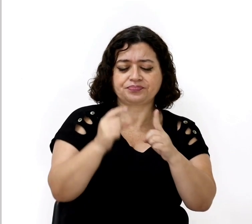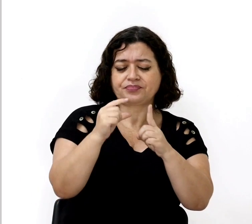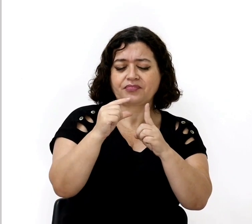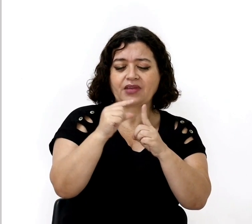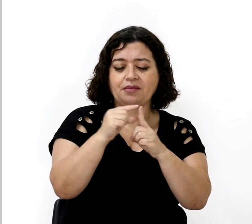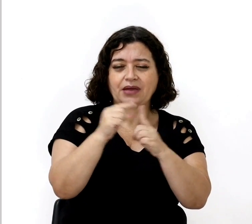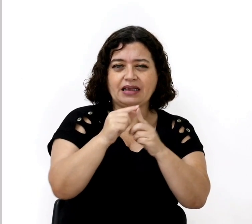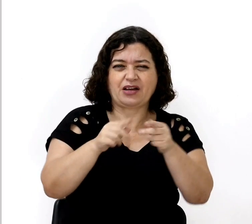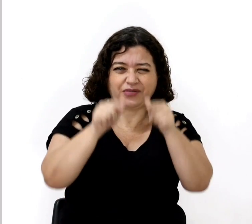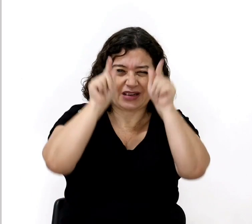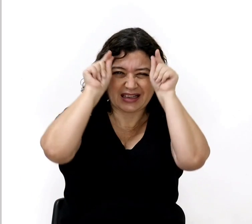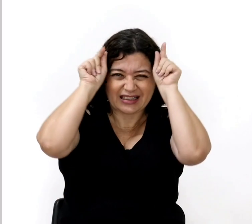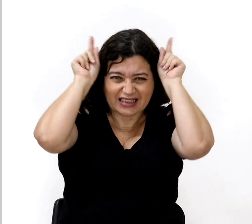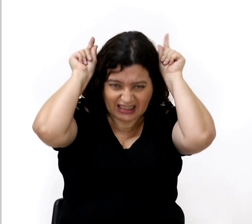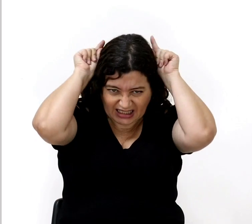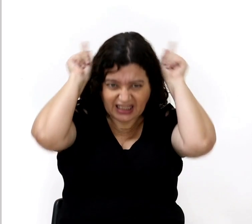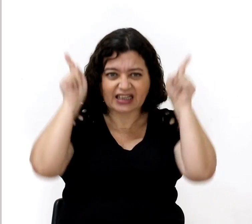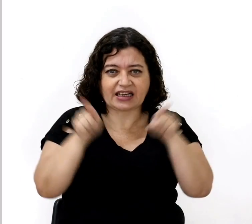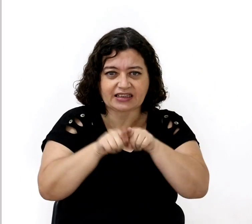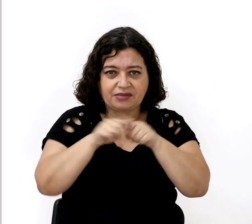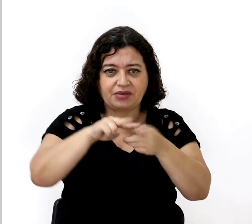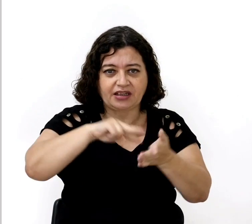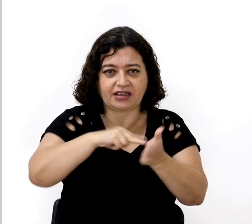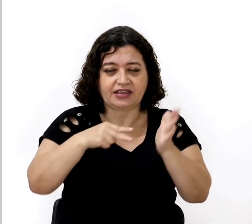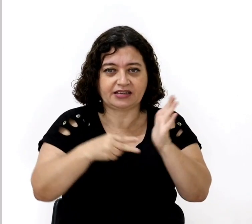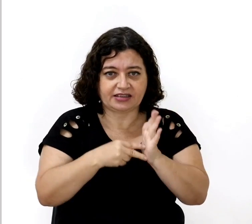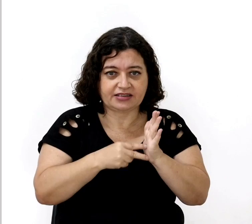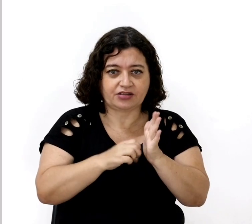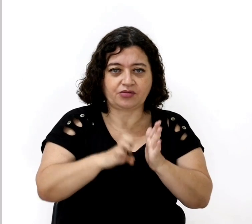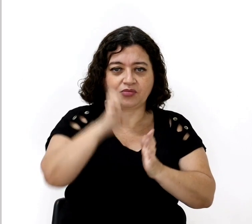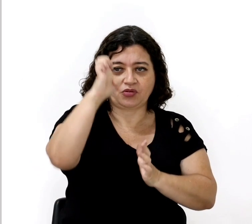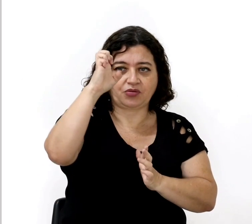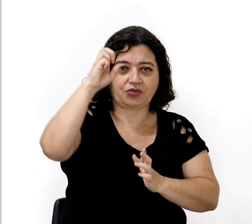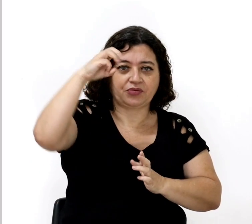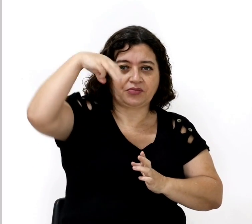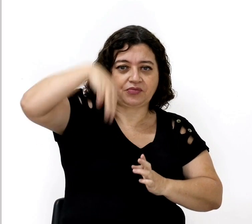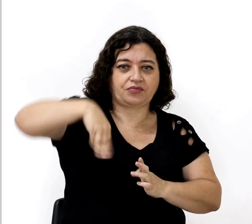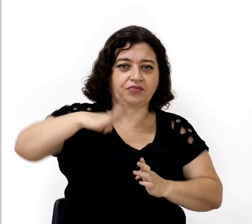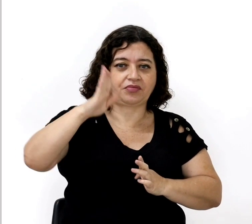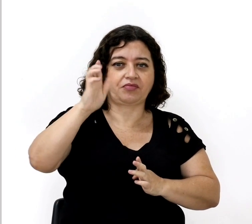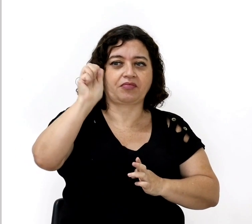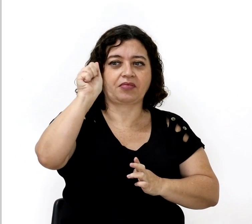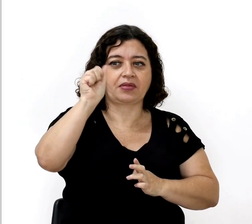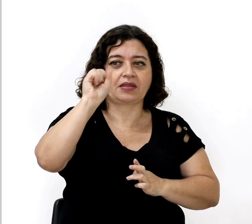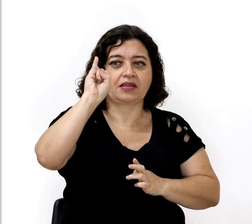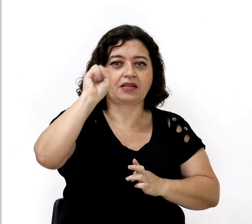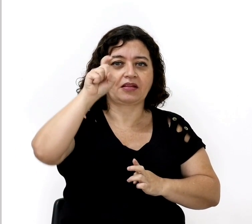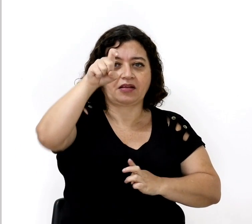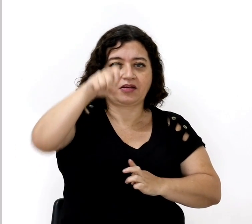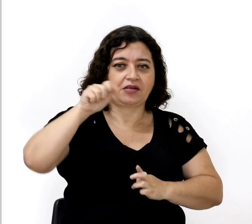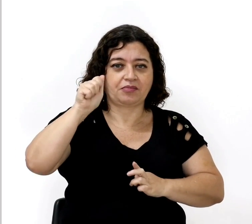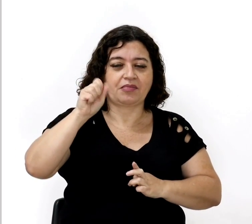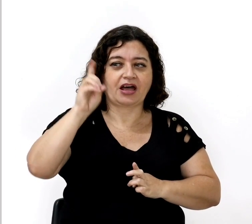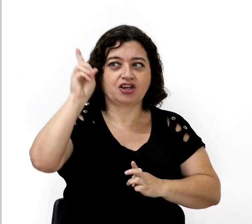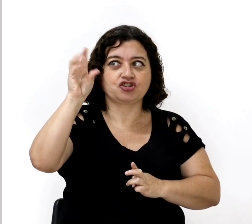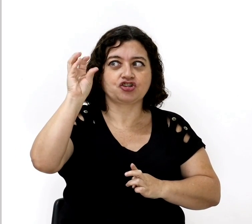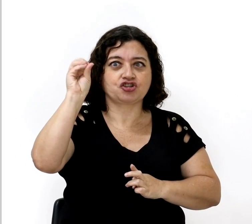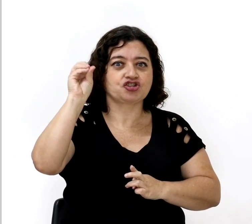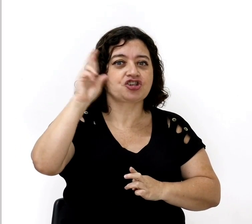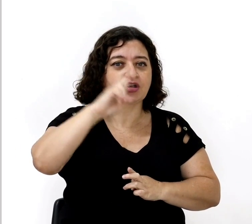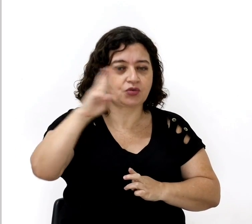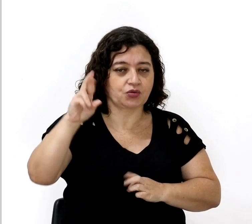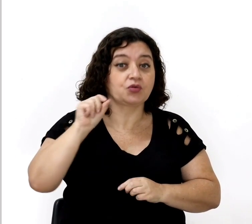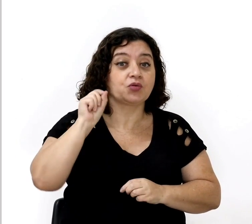uma outra palavra, né, grega, que pode ser traduzida como embaixadores, né? Que nós somos embaixadores de Cristo. E o que o